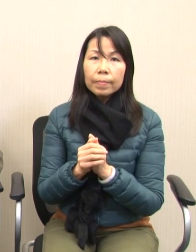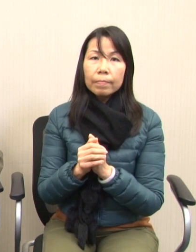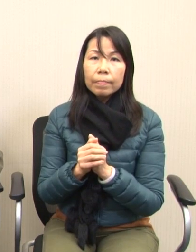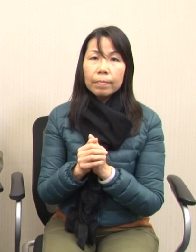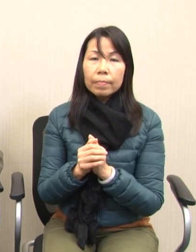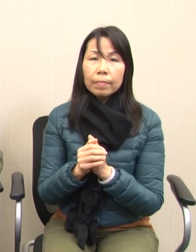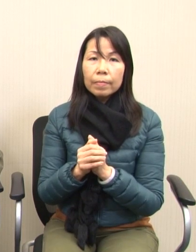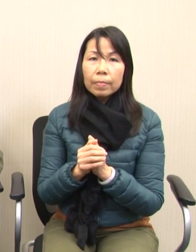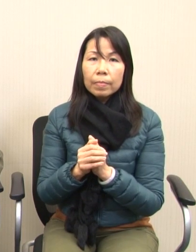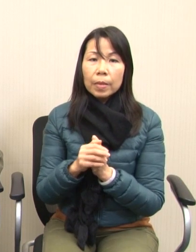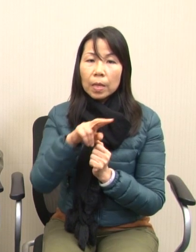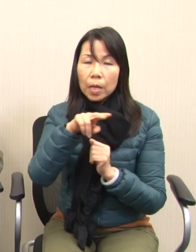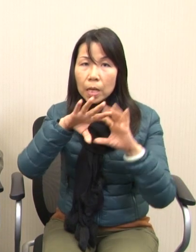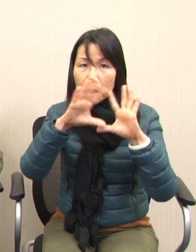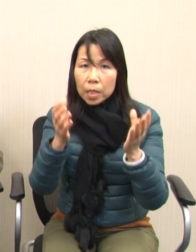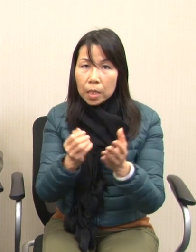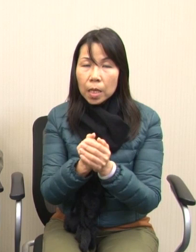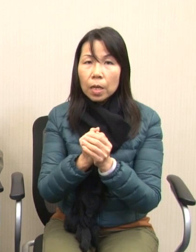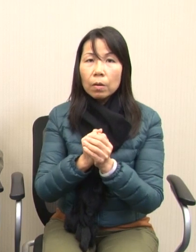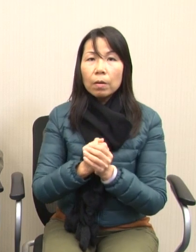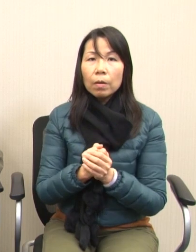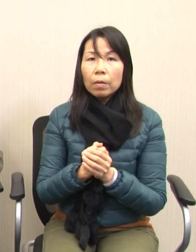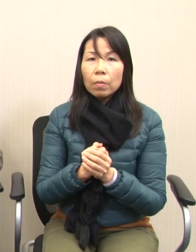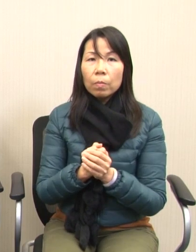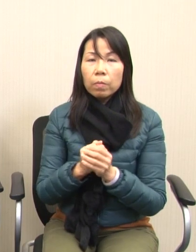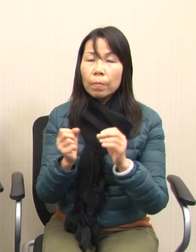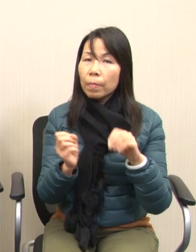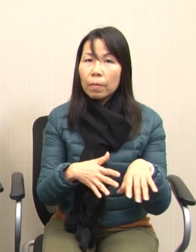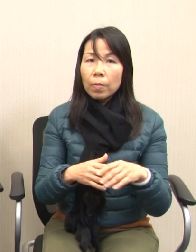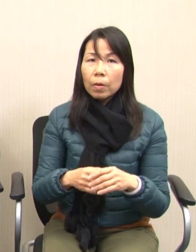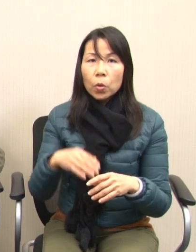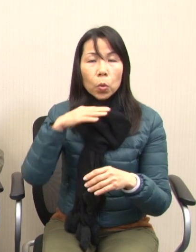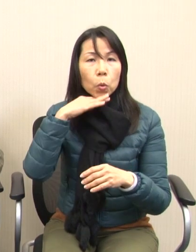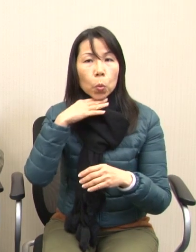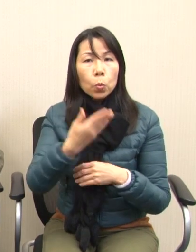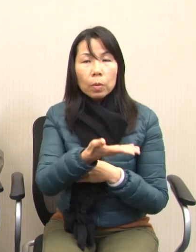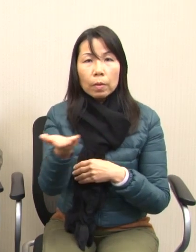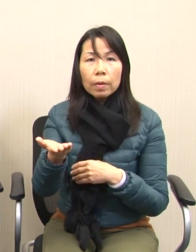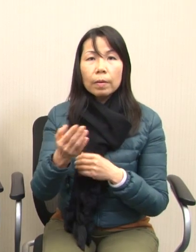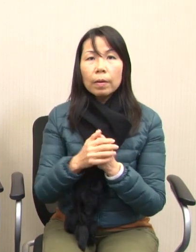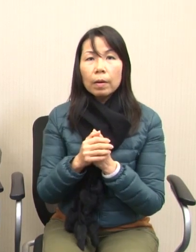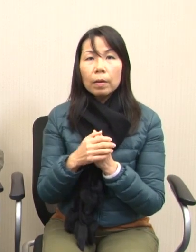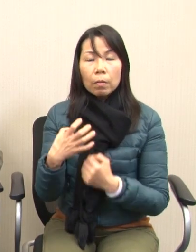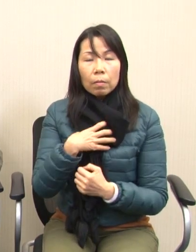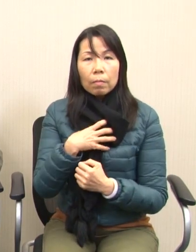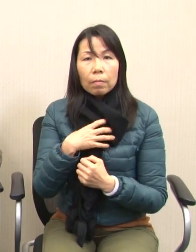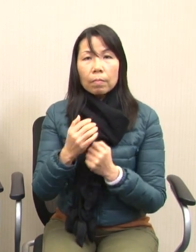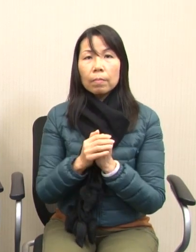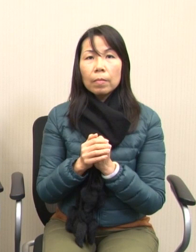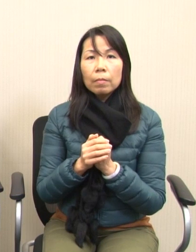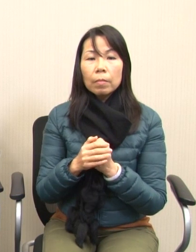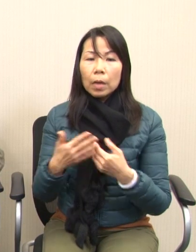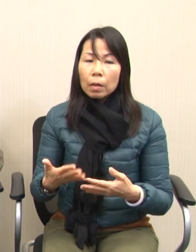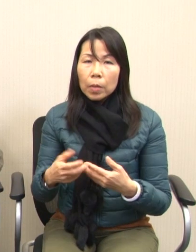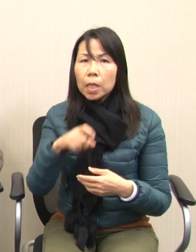大勢啊！話俾你聽，如果你哋各位覺得今日